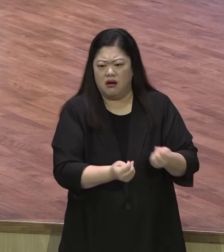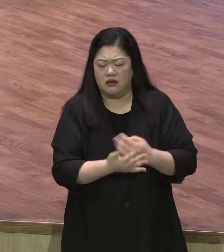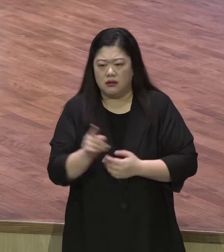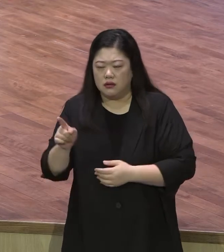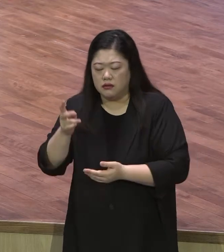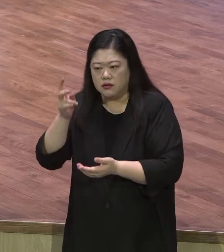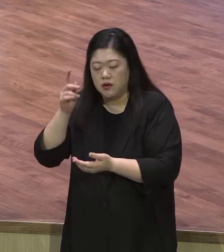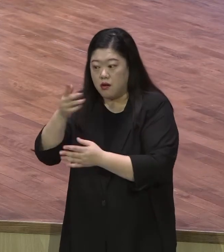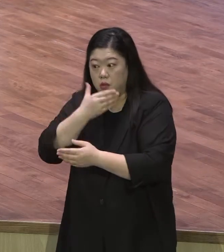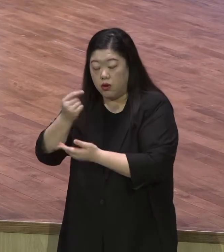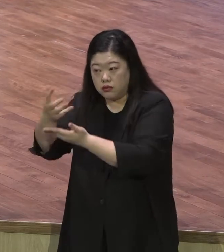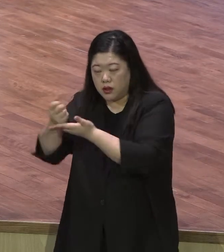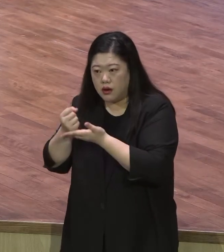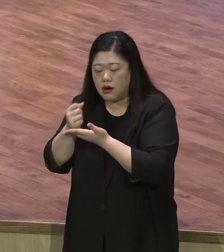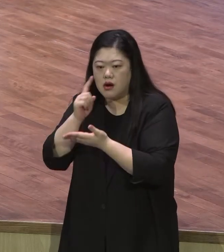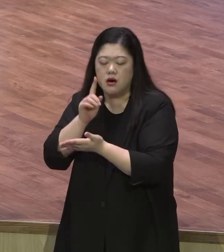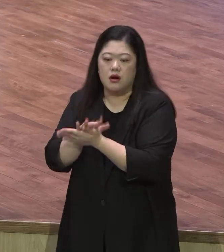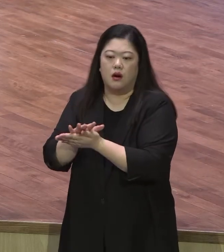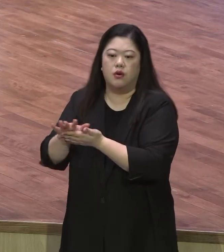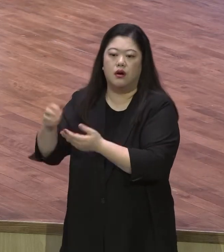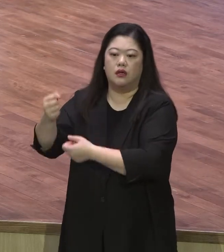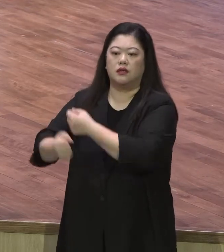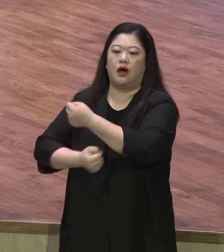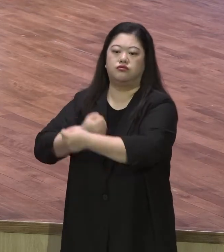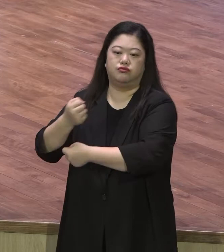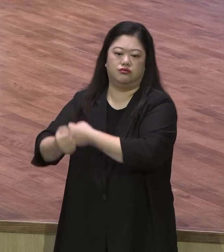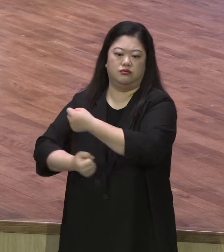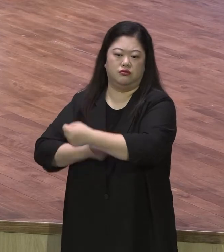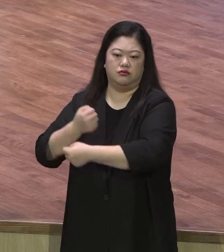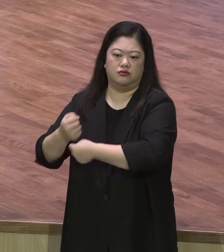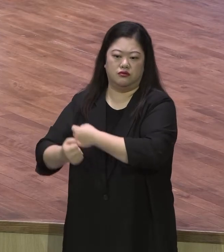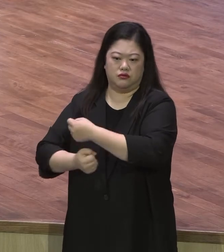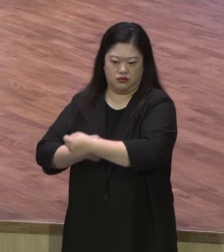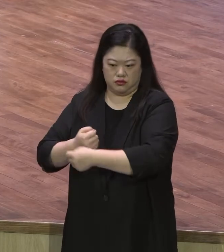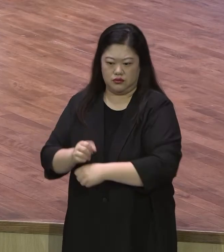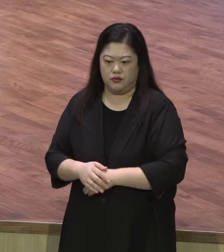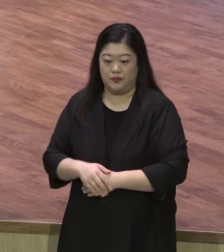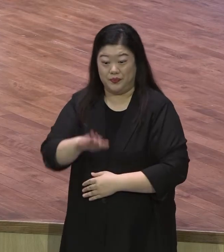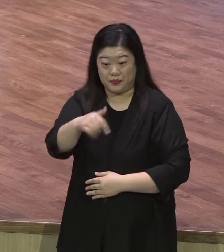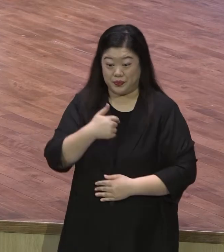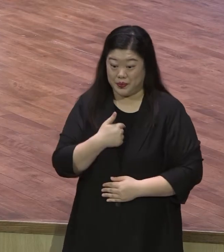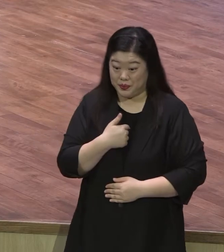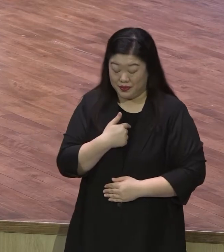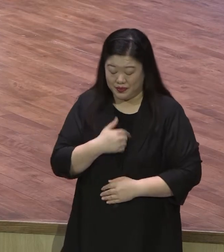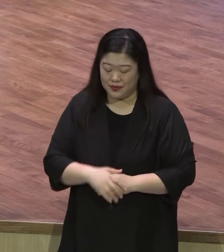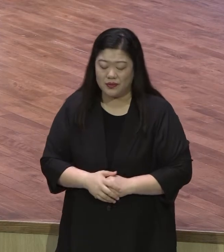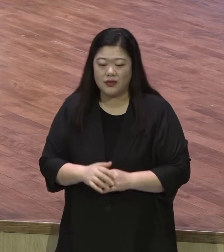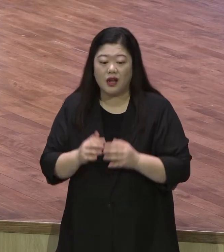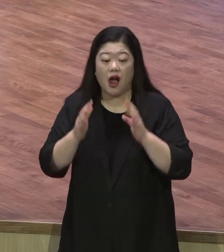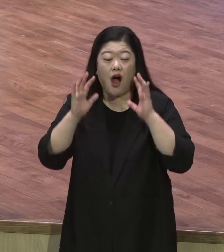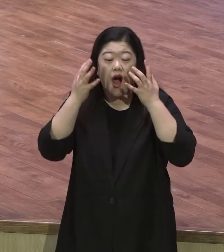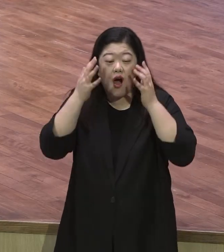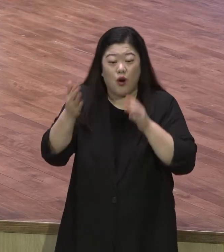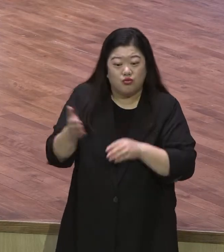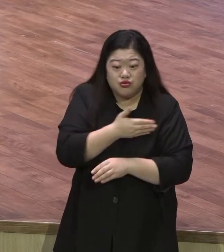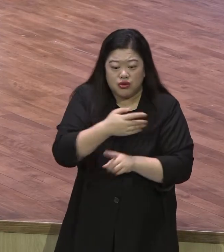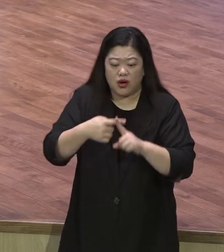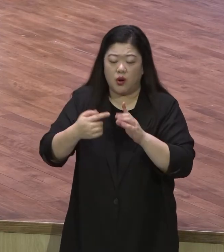저도 팀 합숙을 가서 모태신앙이요 교회를 하면서 목사로서 그렇게